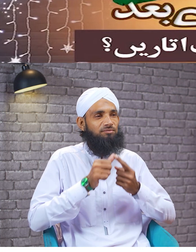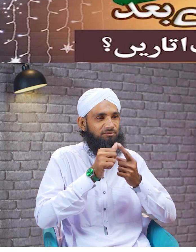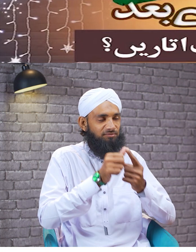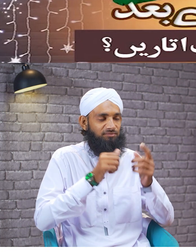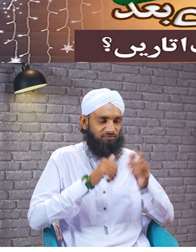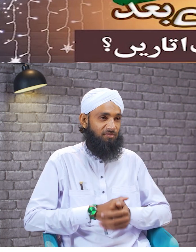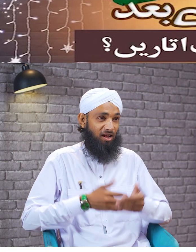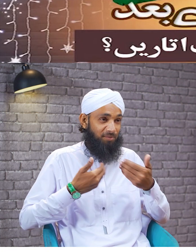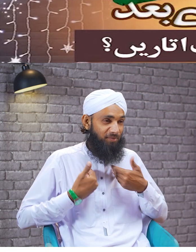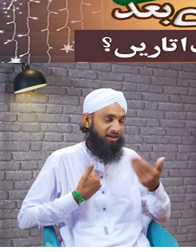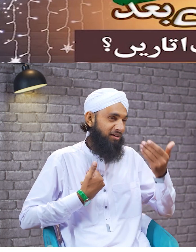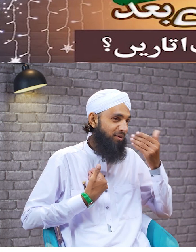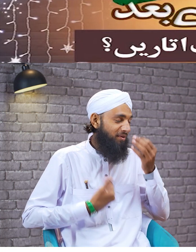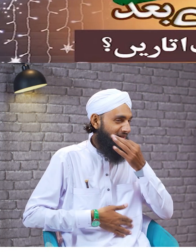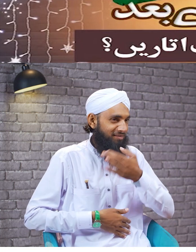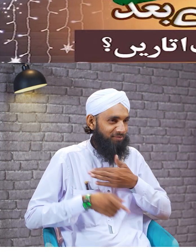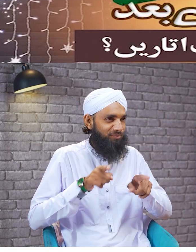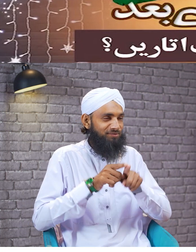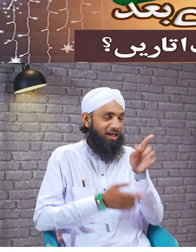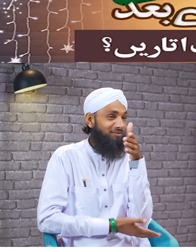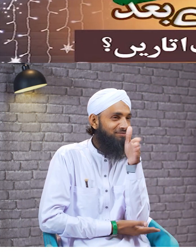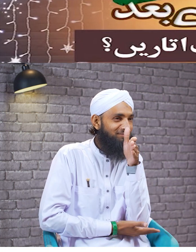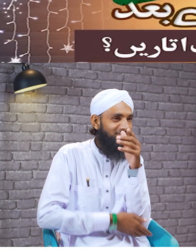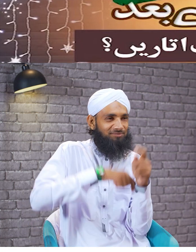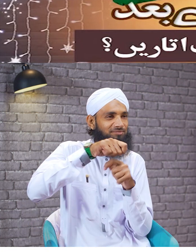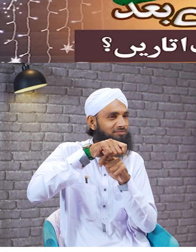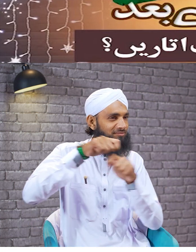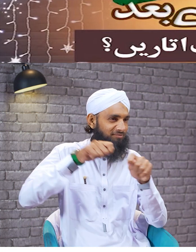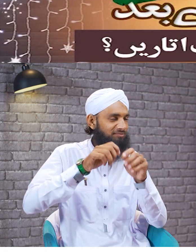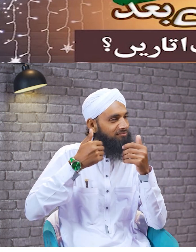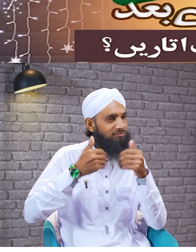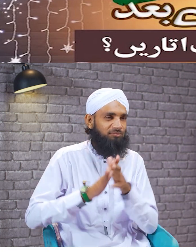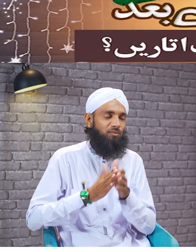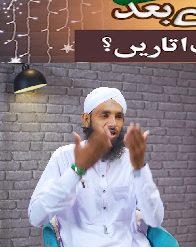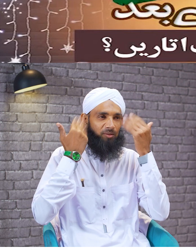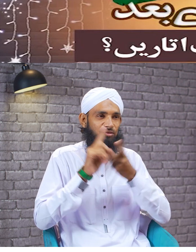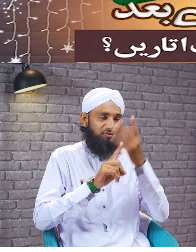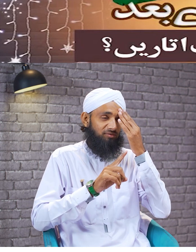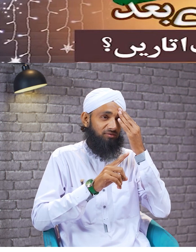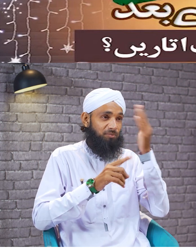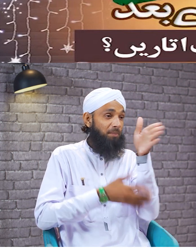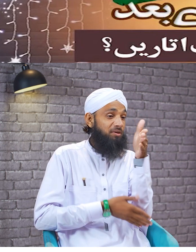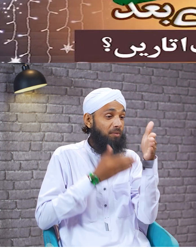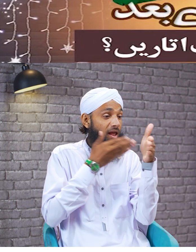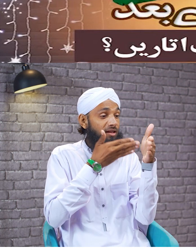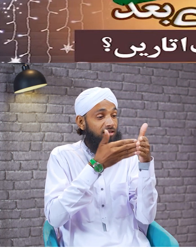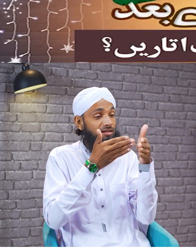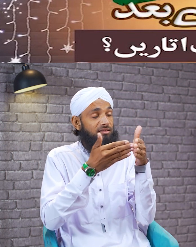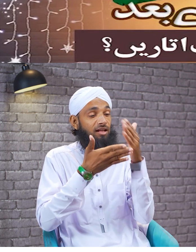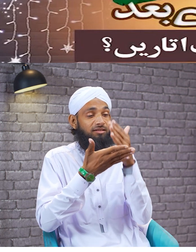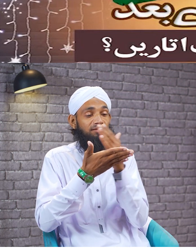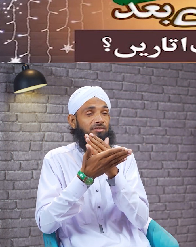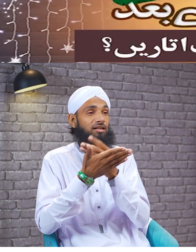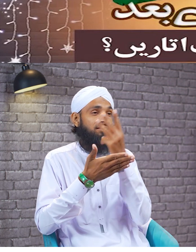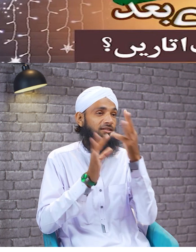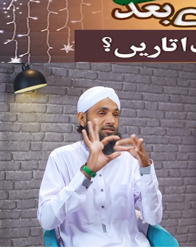एहतराम के साथ हमने सब्ज परचम लगाया। दावत इस्लामी के मदनी परचम में तो वैसे भी तीन नस्बतें हैं शामिल हैं।